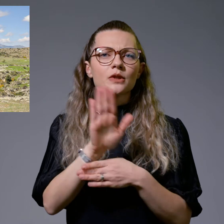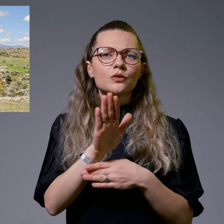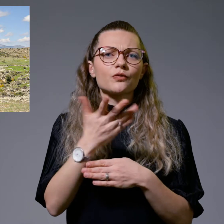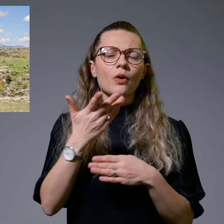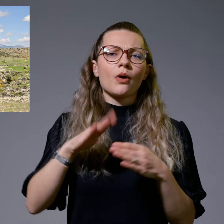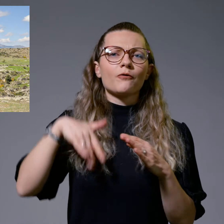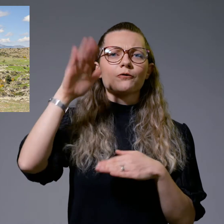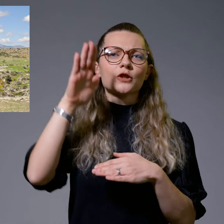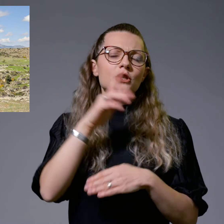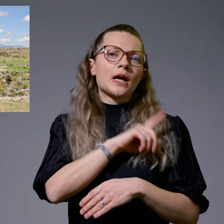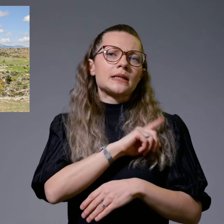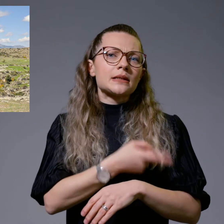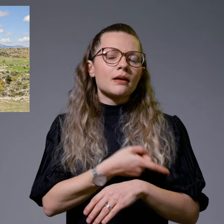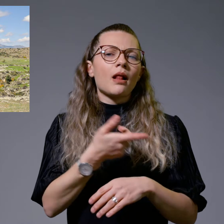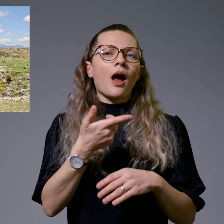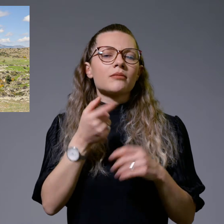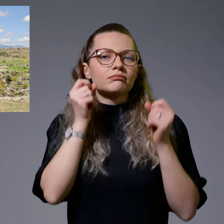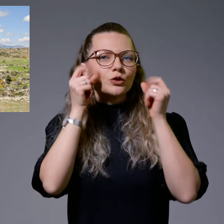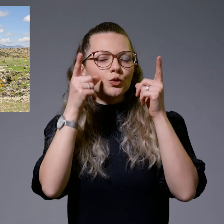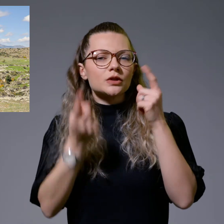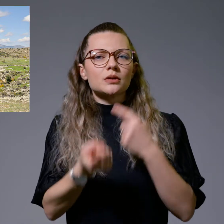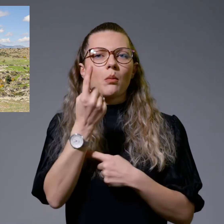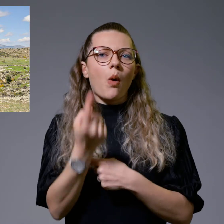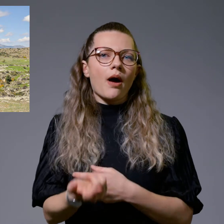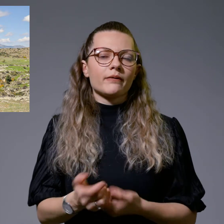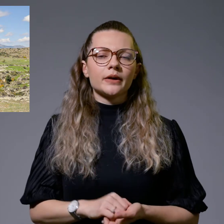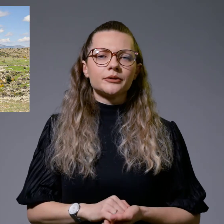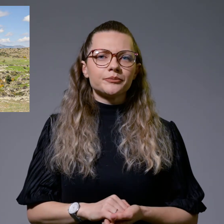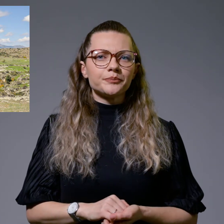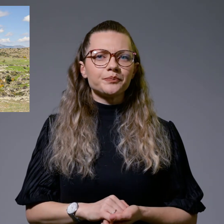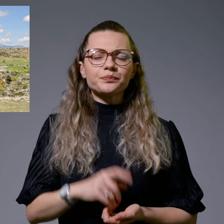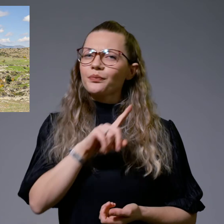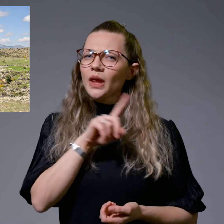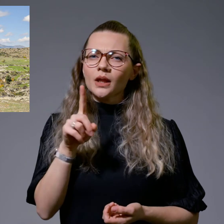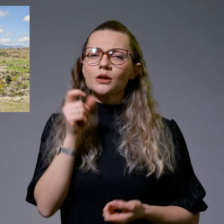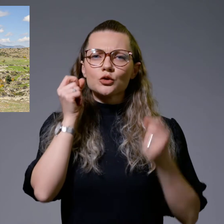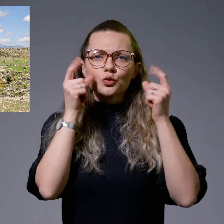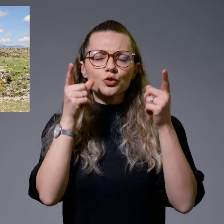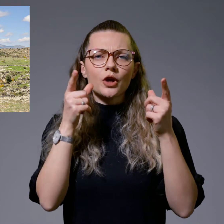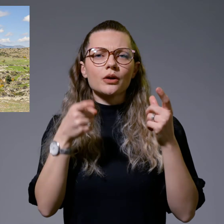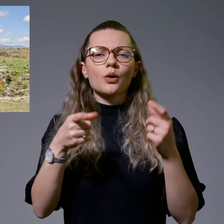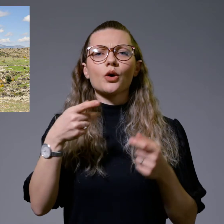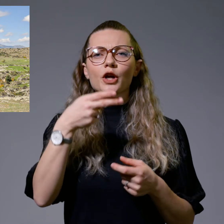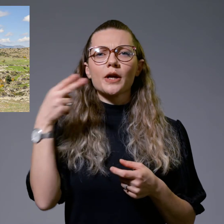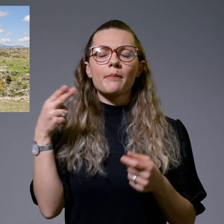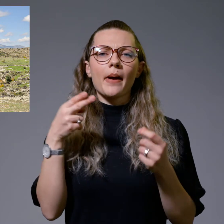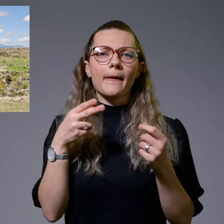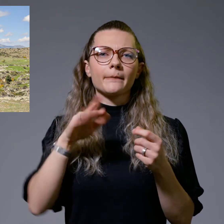сили или чудесни појави. Не е случајно ни името на Ридот Марта, кое